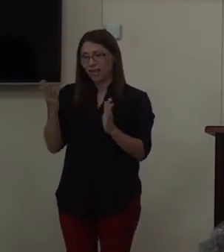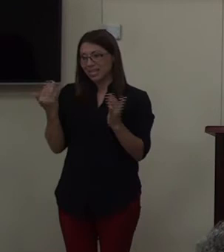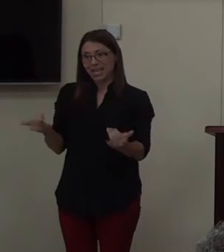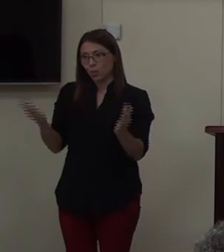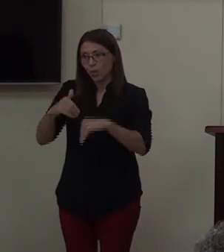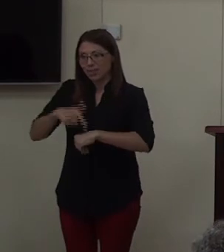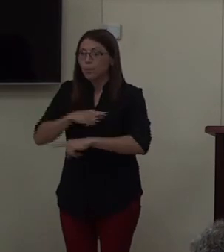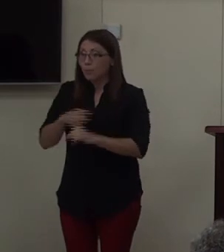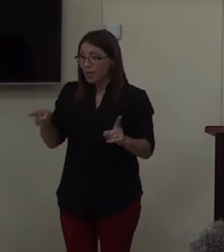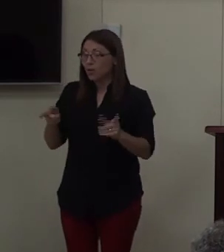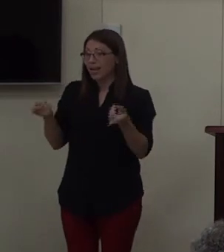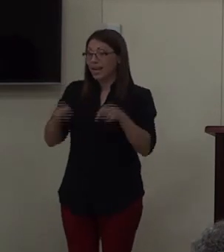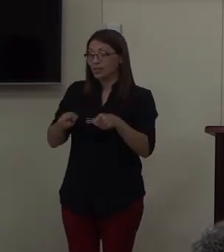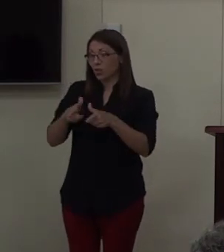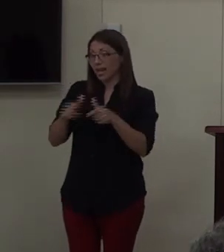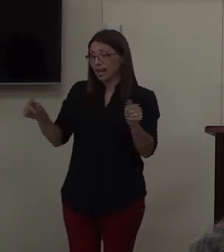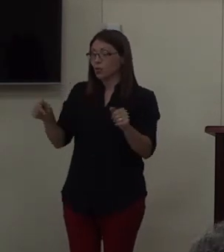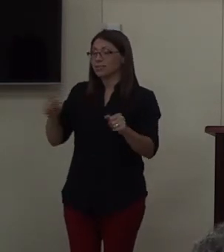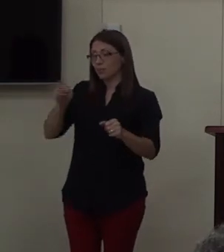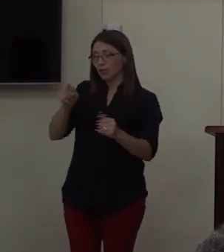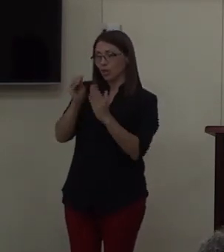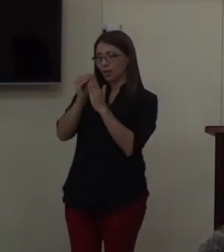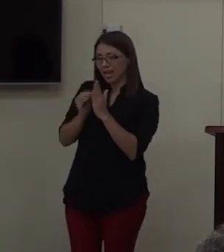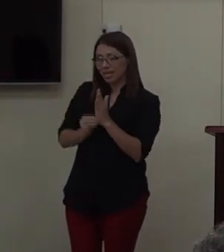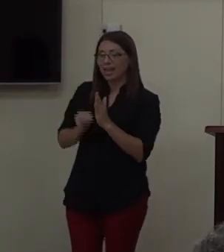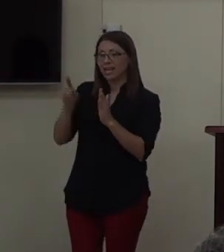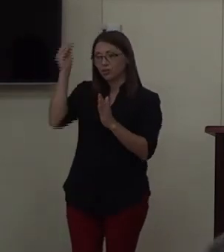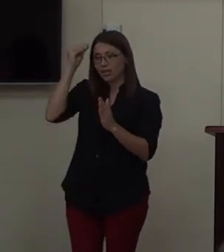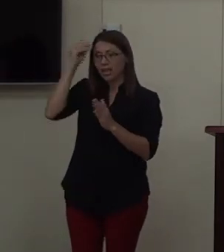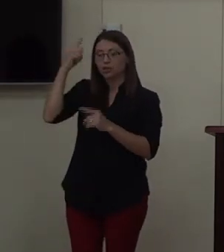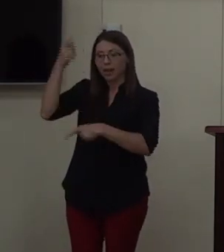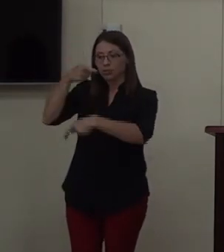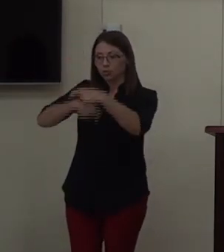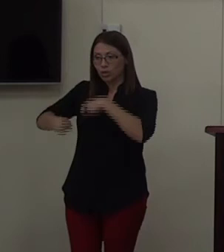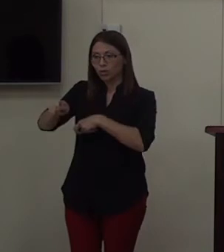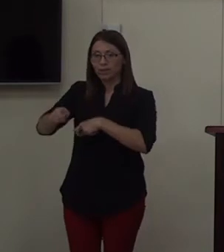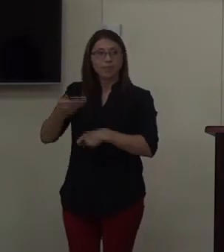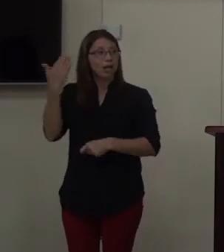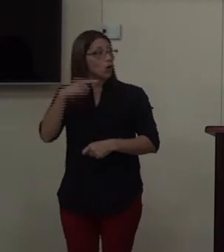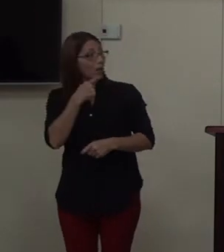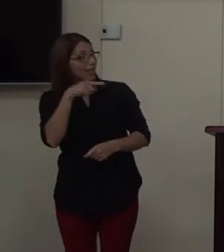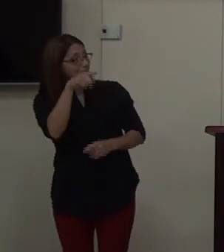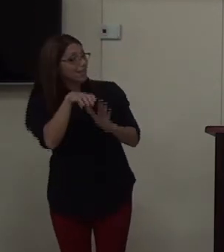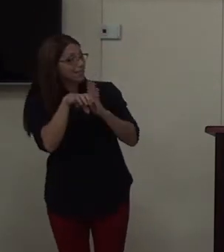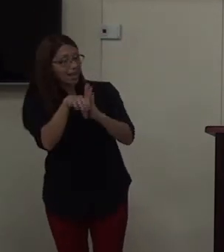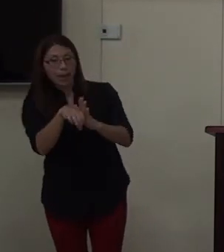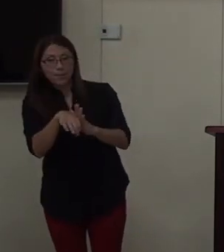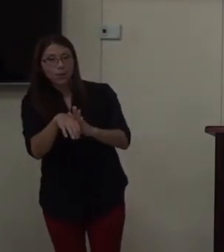tenido que crear esos criterios para restituir. Ese. Vamos a tratar de verlo rápido. Para lo que decía del ejemplo este, ¿verdad? Que también es